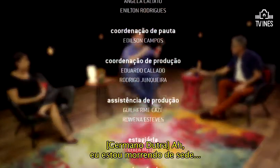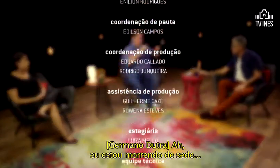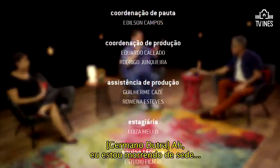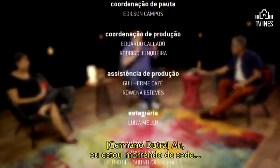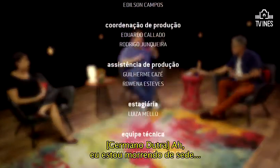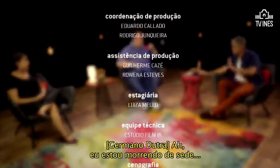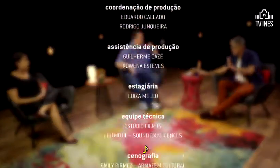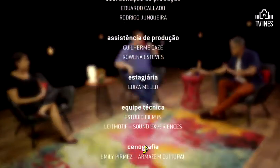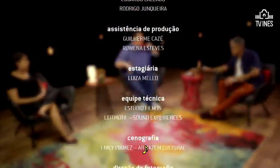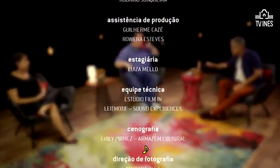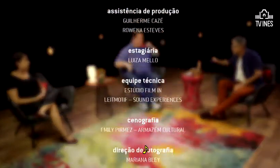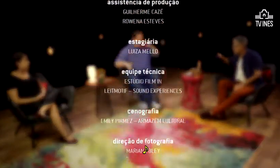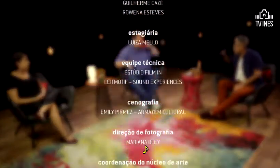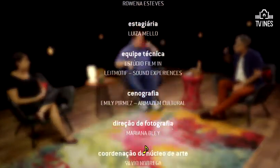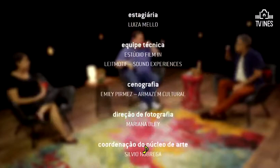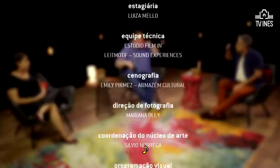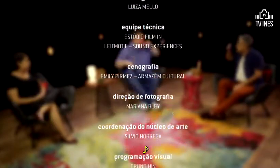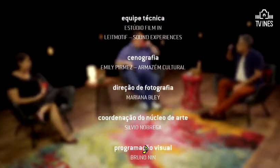morrendo de sede. Tchau, tchau. Tchau,